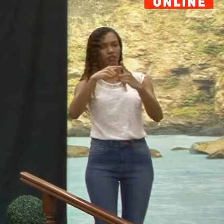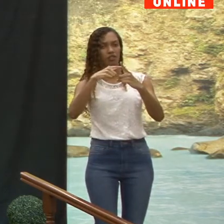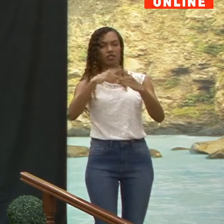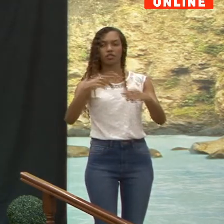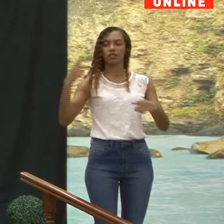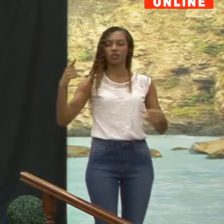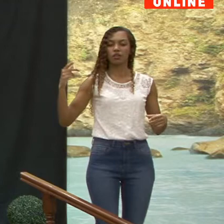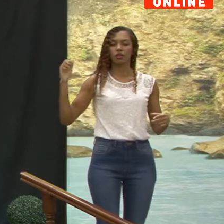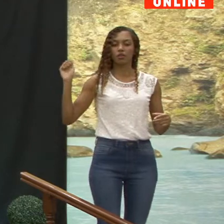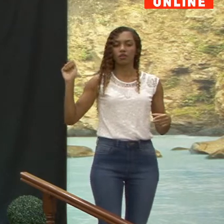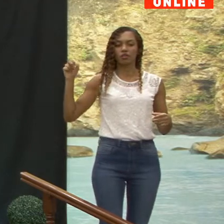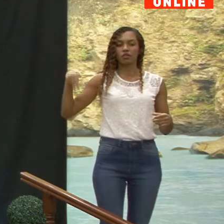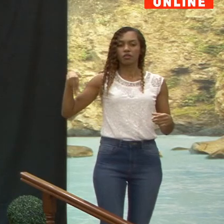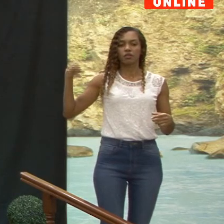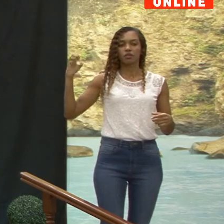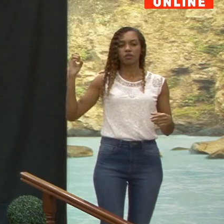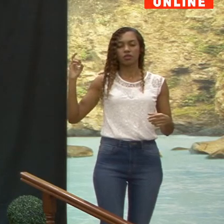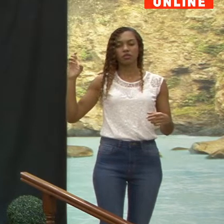mesma.